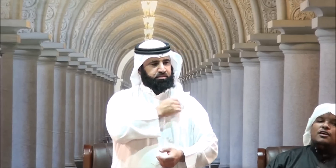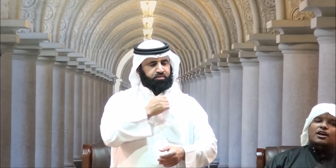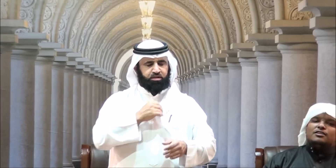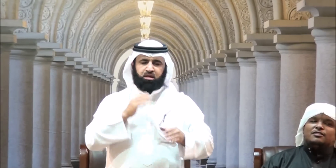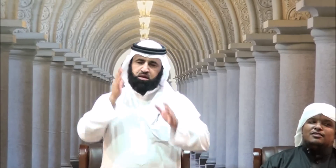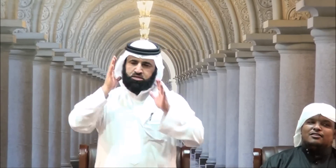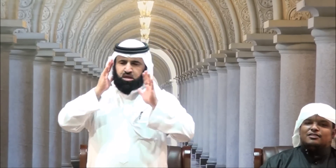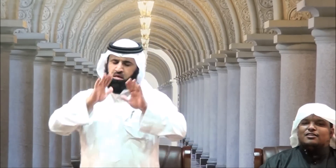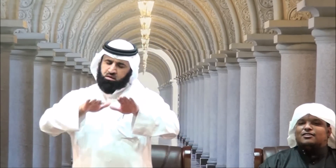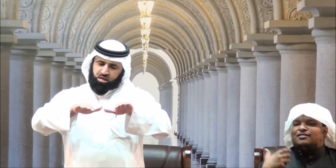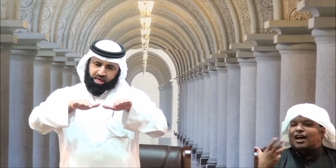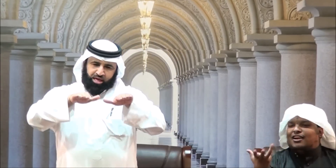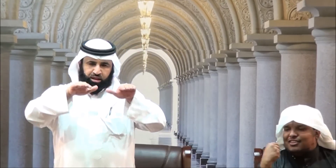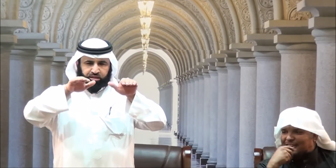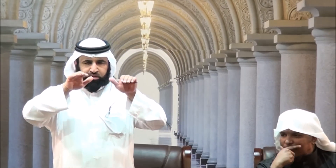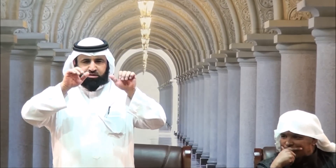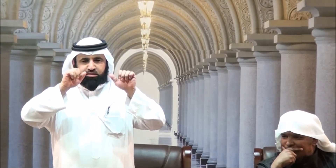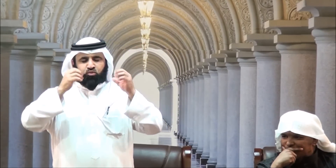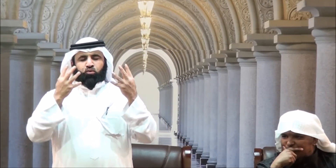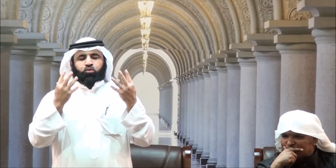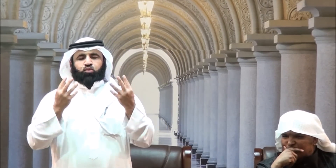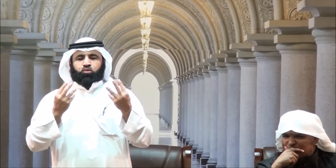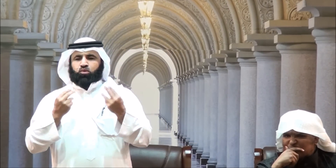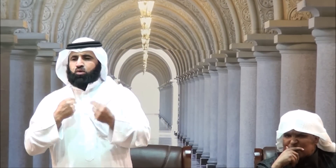بعد الصلاة سألته